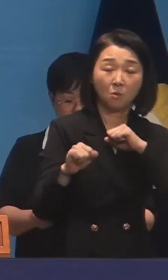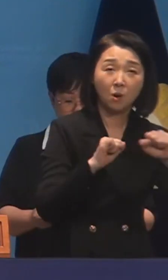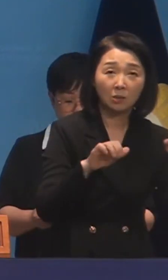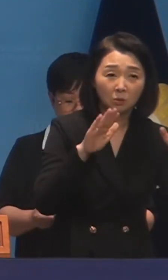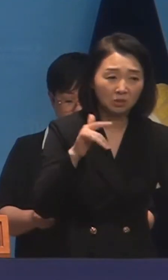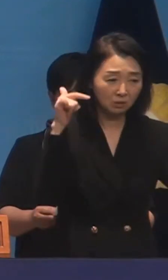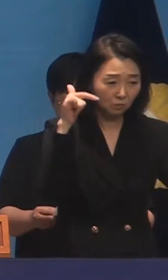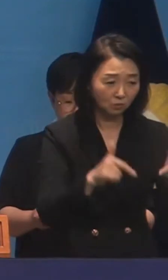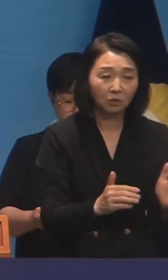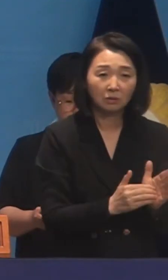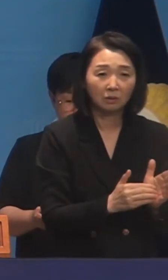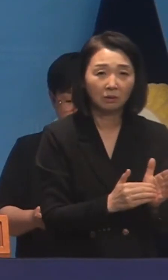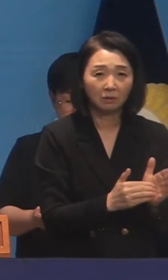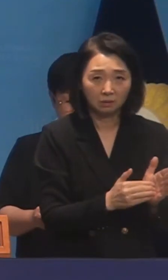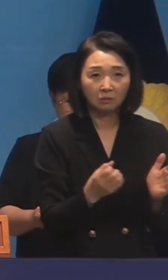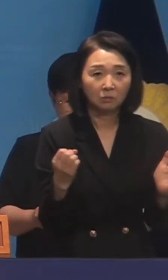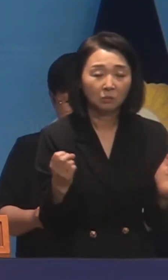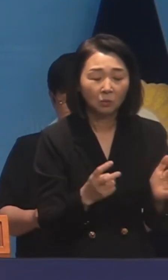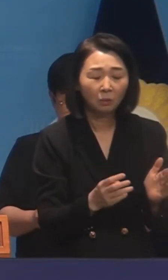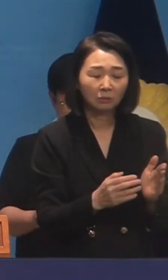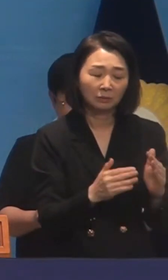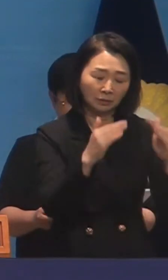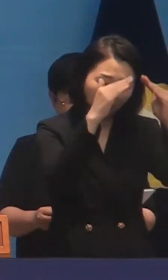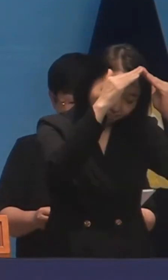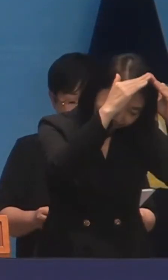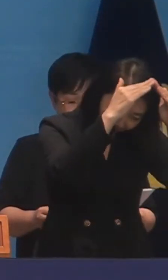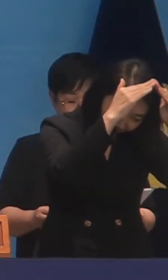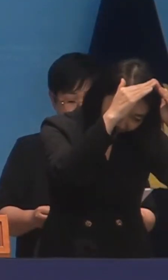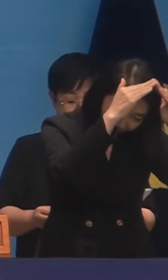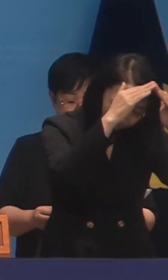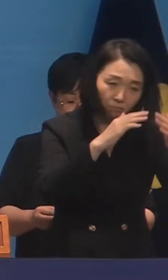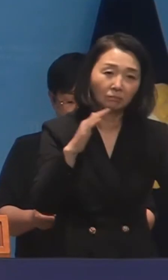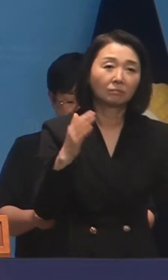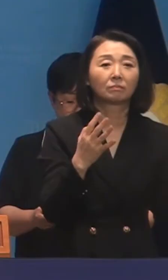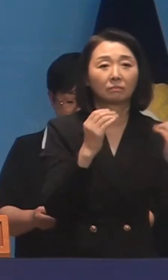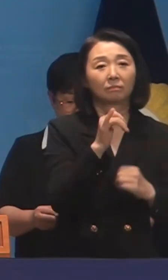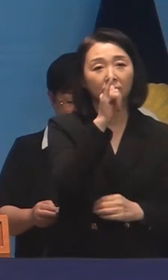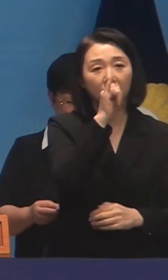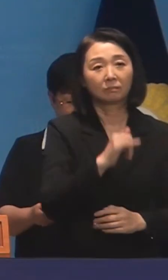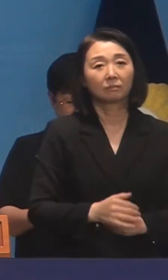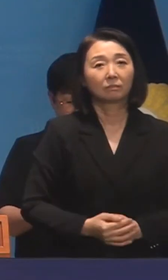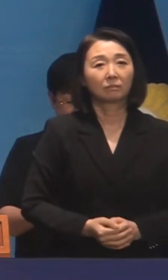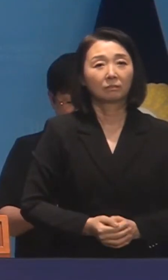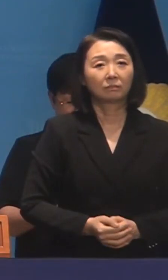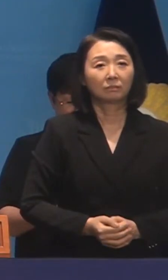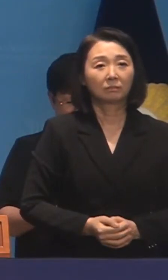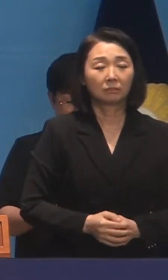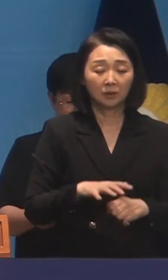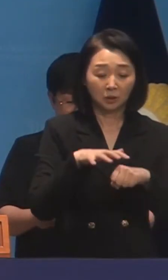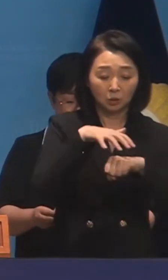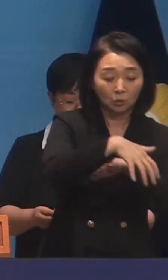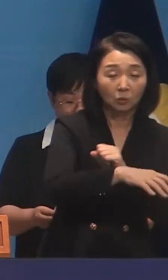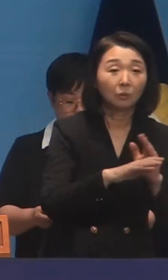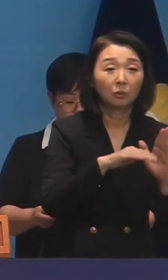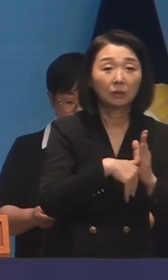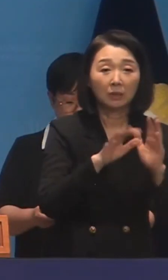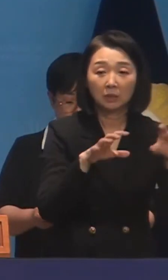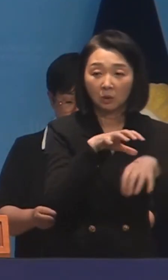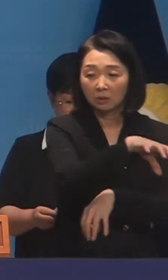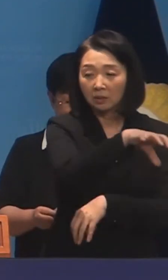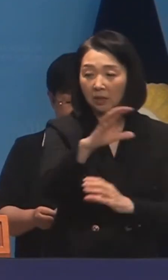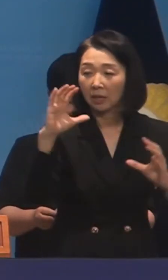현저히 저하하고 은둔 생활을 하는 학생들마저 생겨나고 있습니다. 글로벌 시대에 전